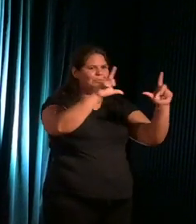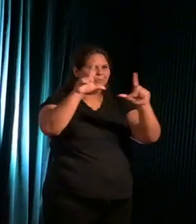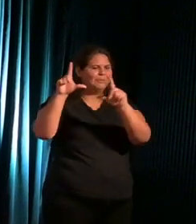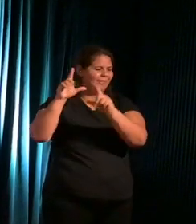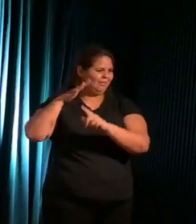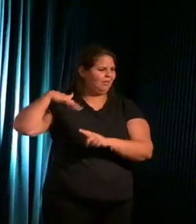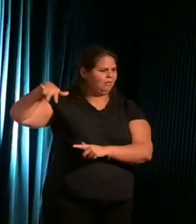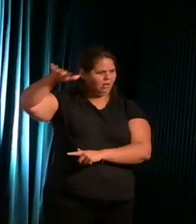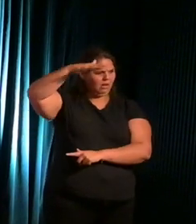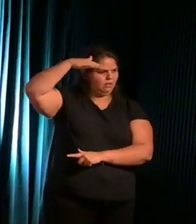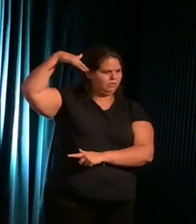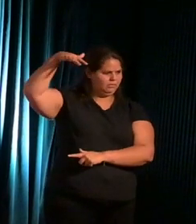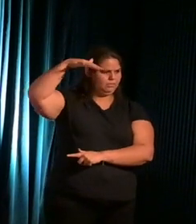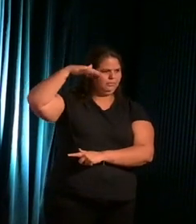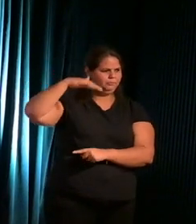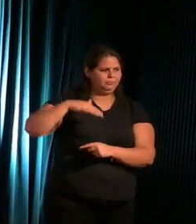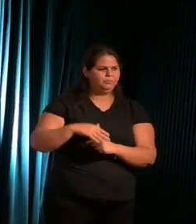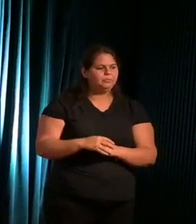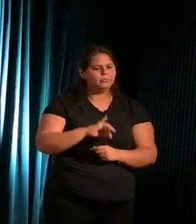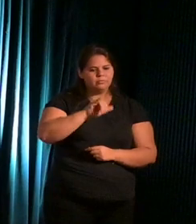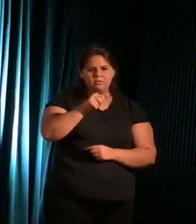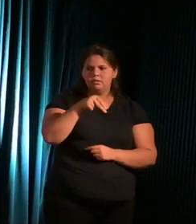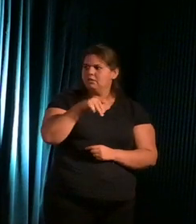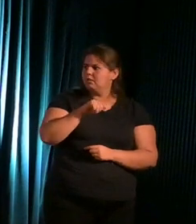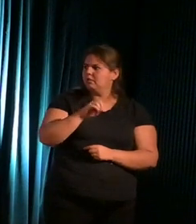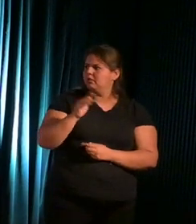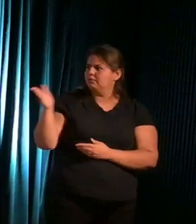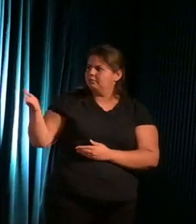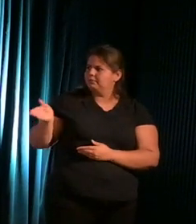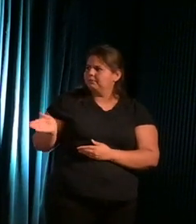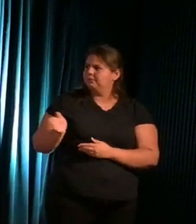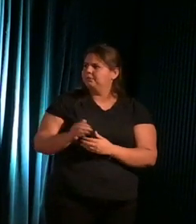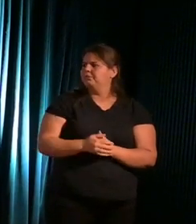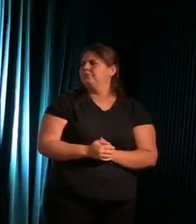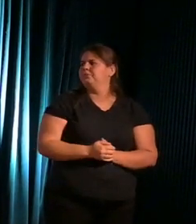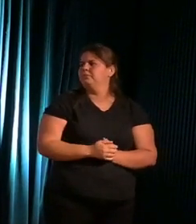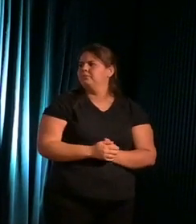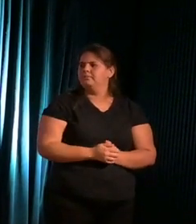Sim, Sérgio, por favor. Janaína.